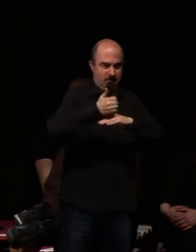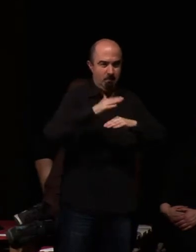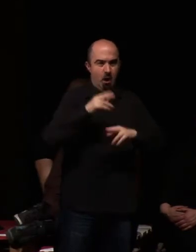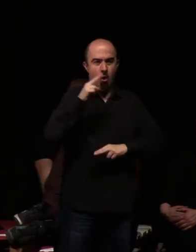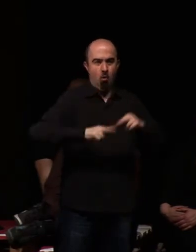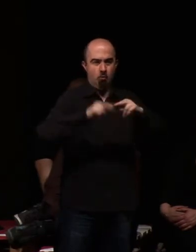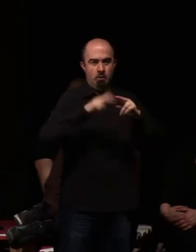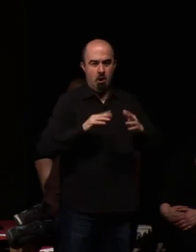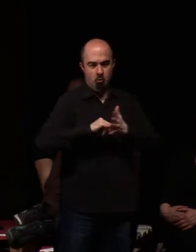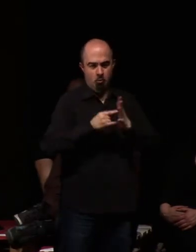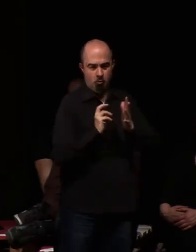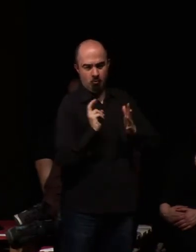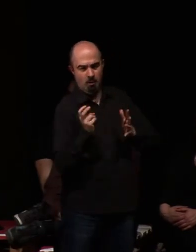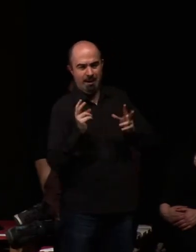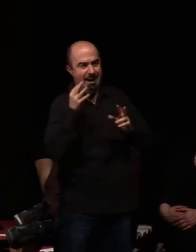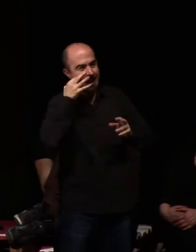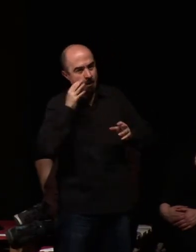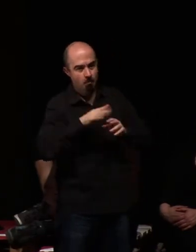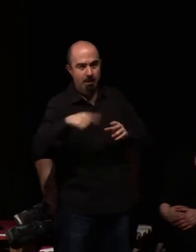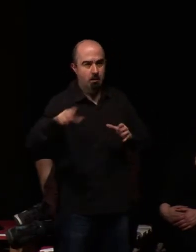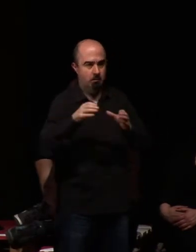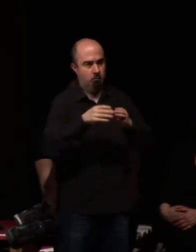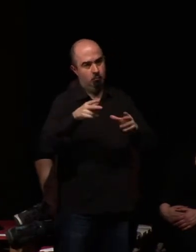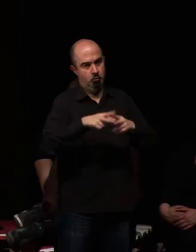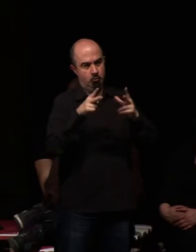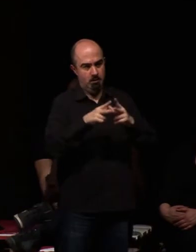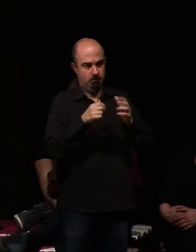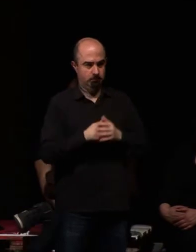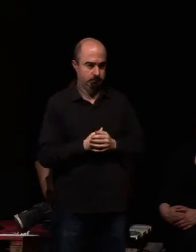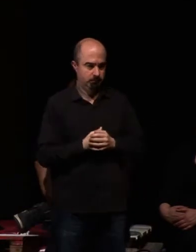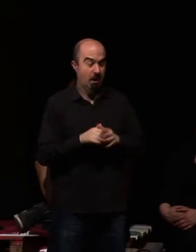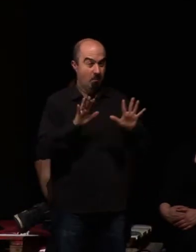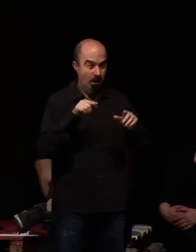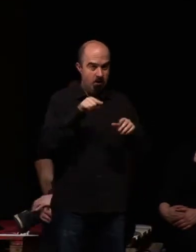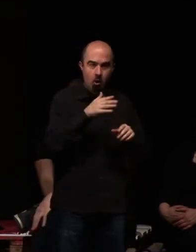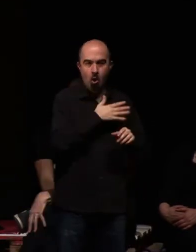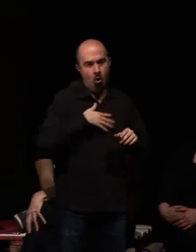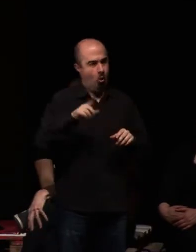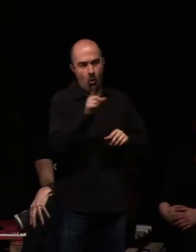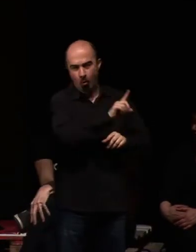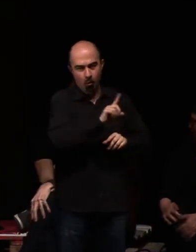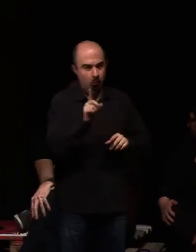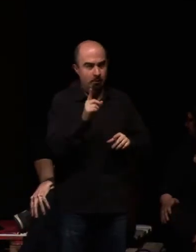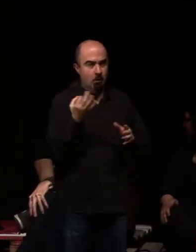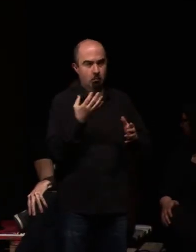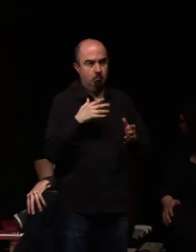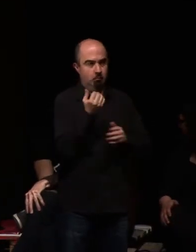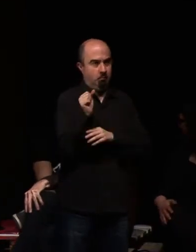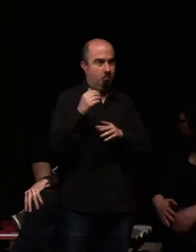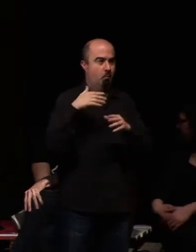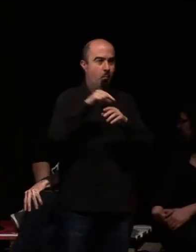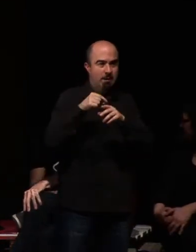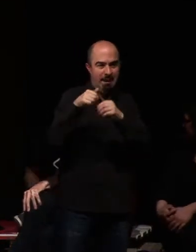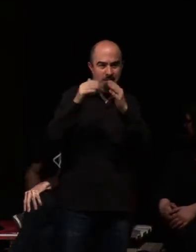construcció d'alternatives concretes reals pel conjunt de la societat. Però això no significa que renunciem a la política